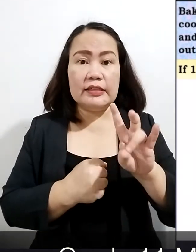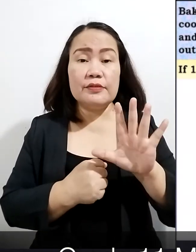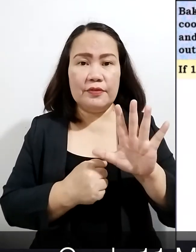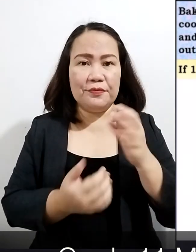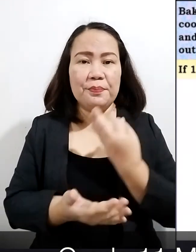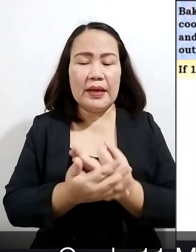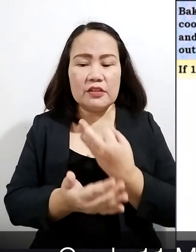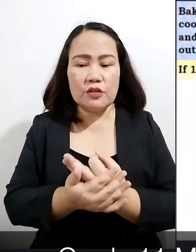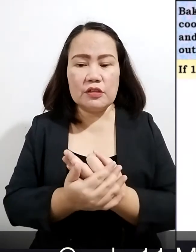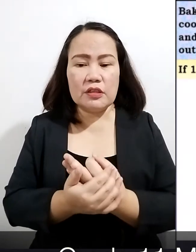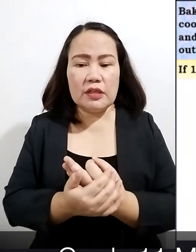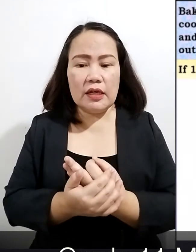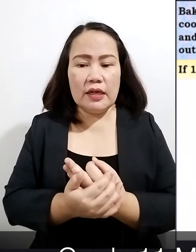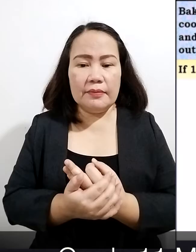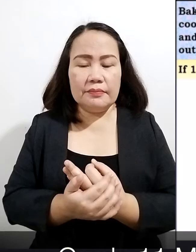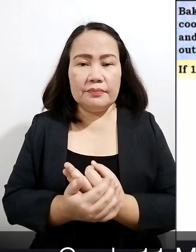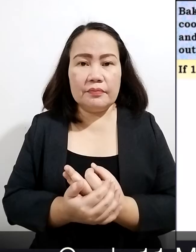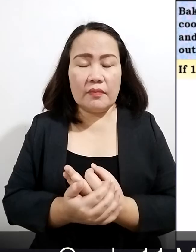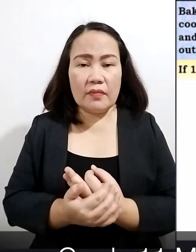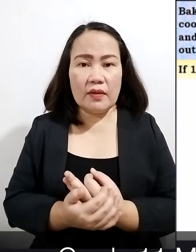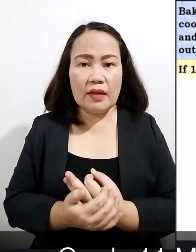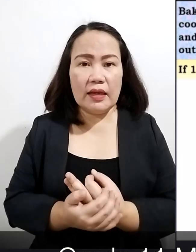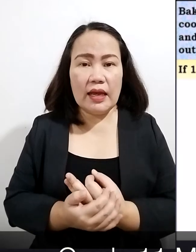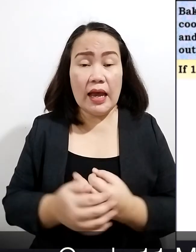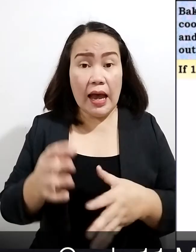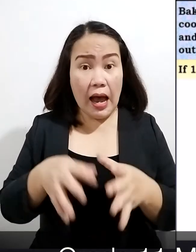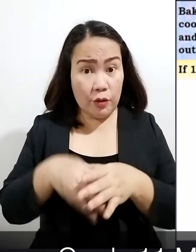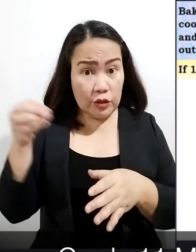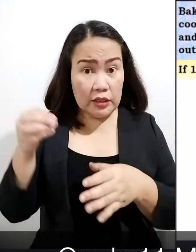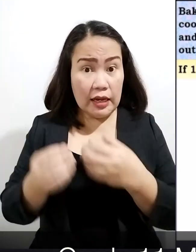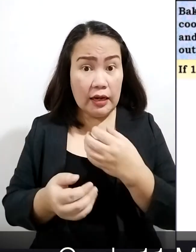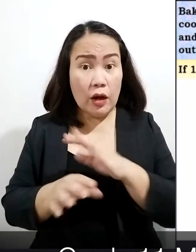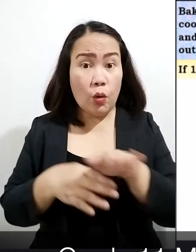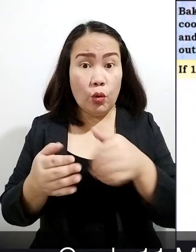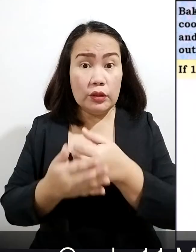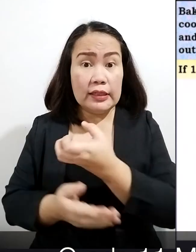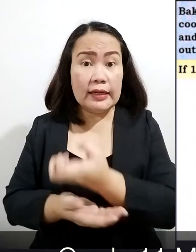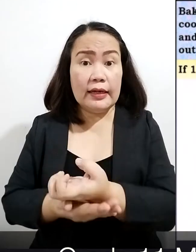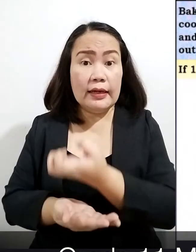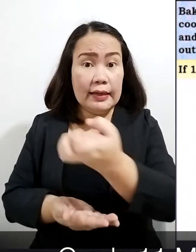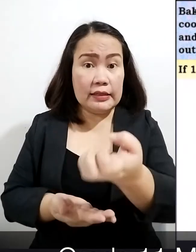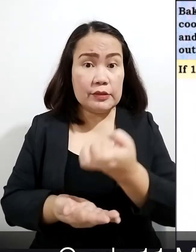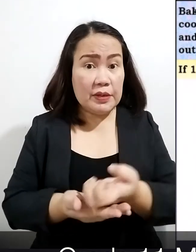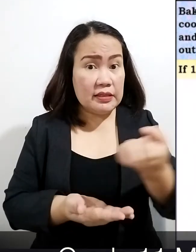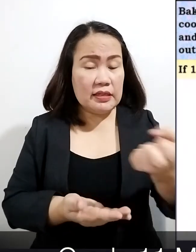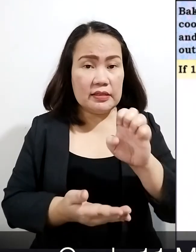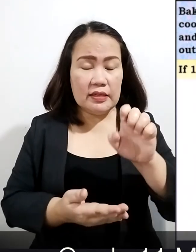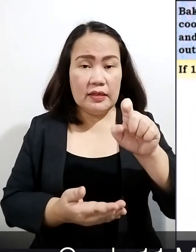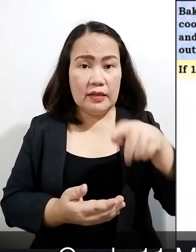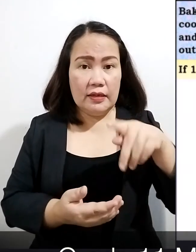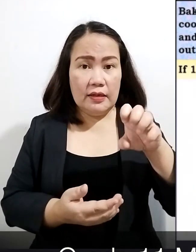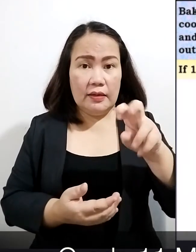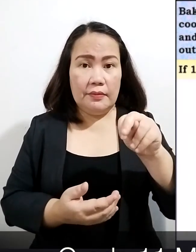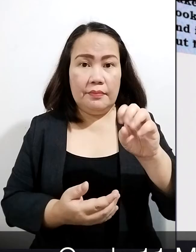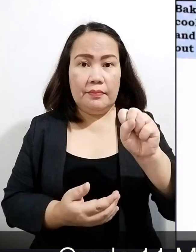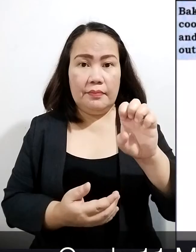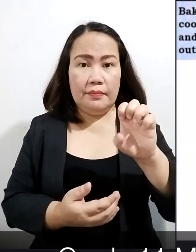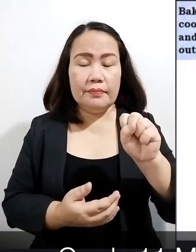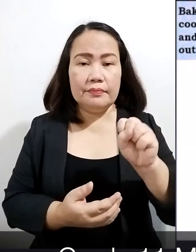375 pesos. Siyempre, labas na rito yung lahat ng kanilang expenses.